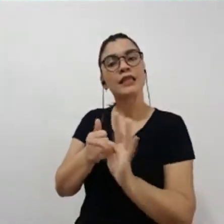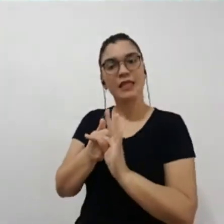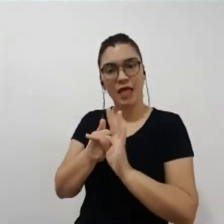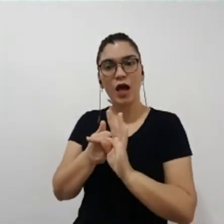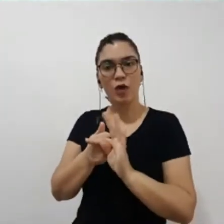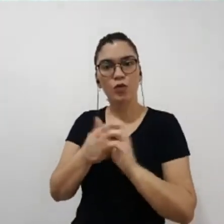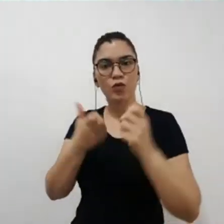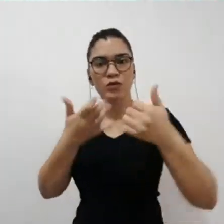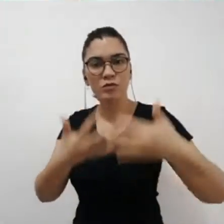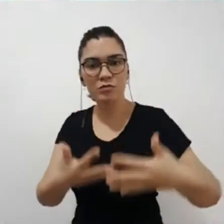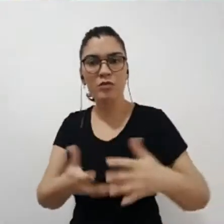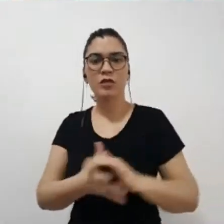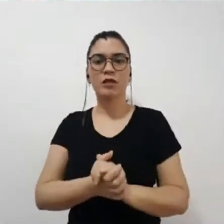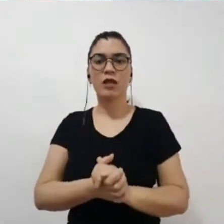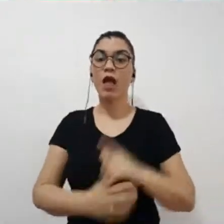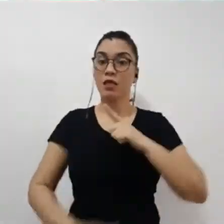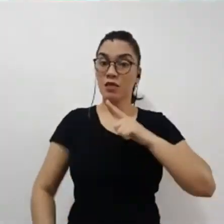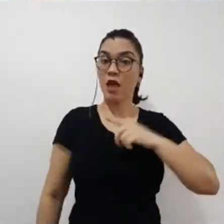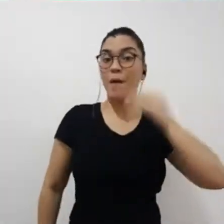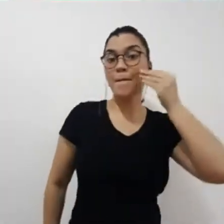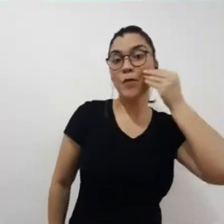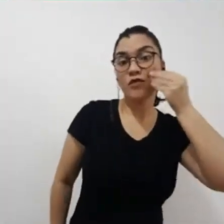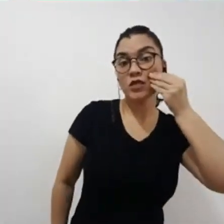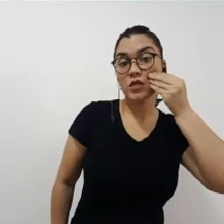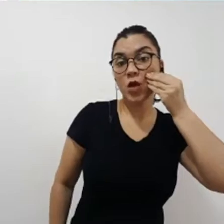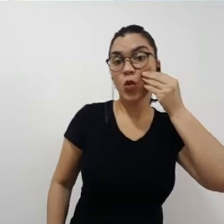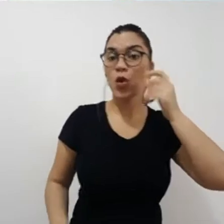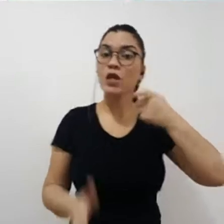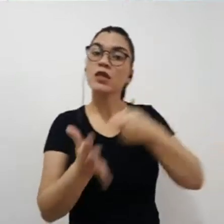tentação. Deixa eu te explicar o que está acontecendo aqui.